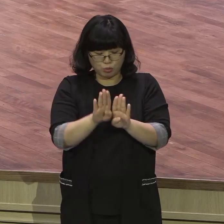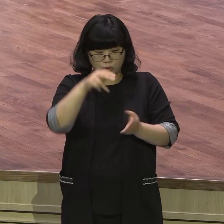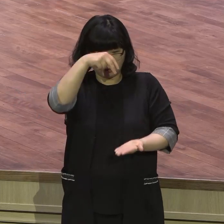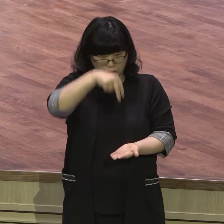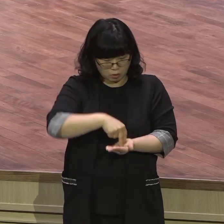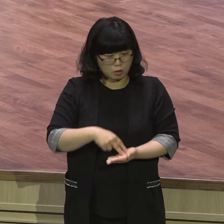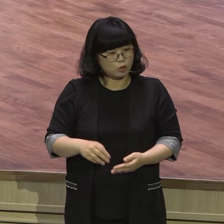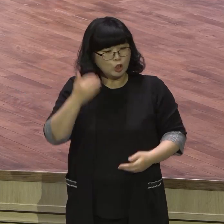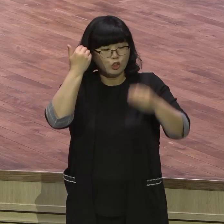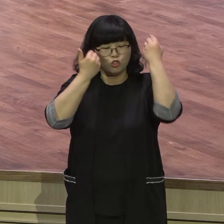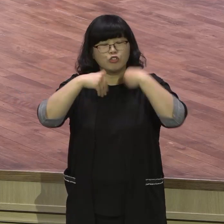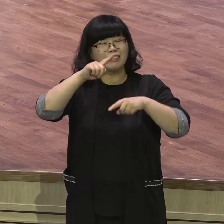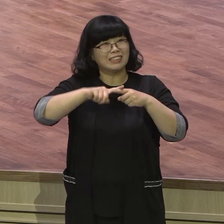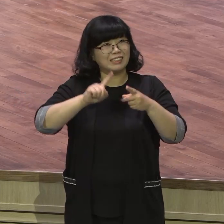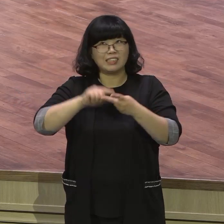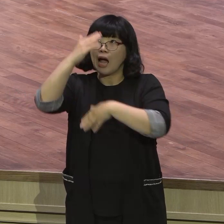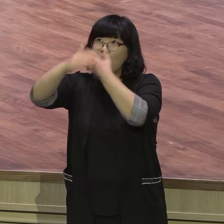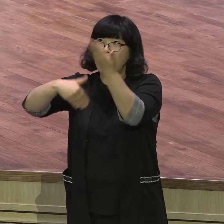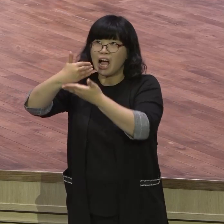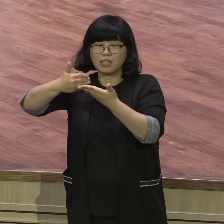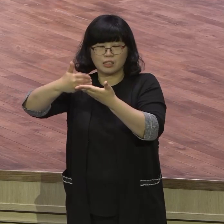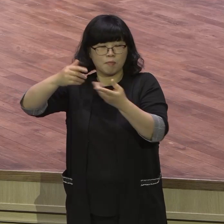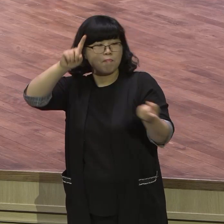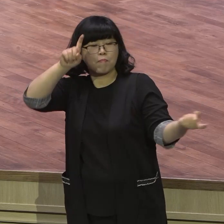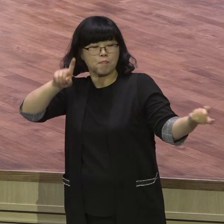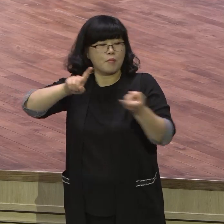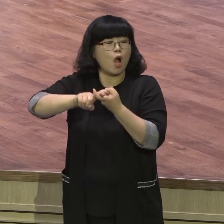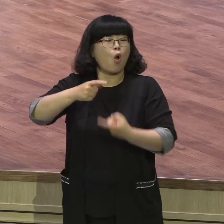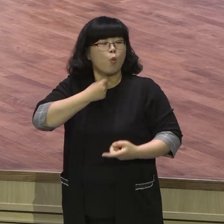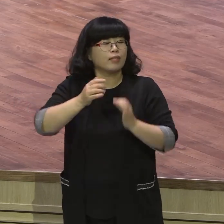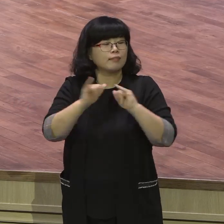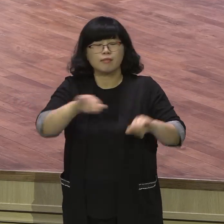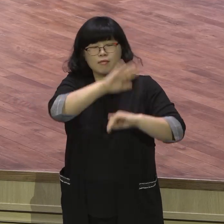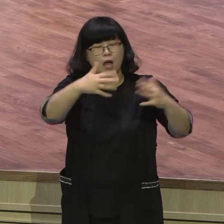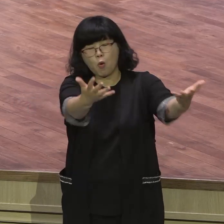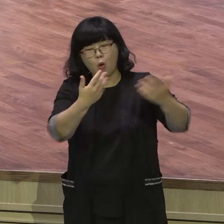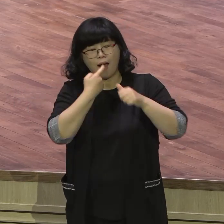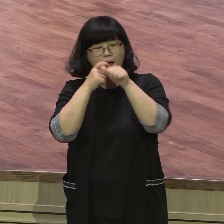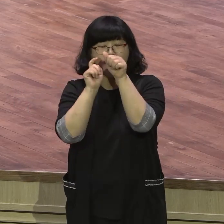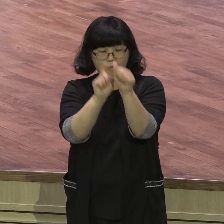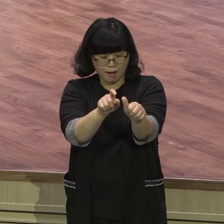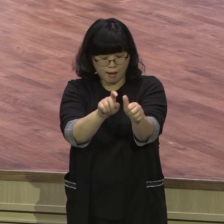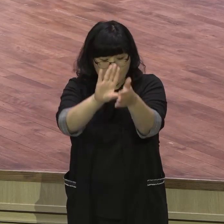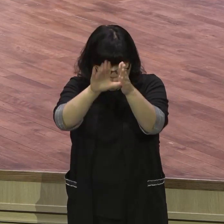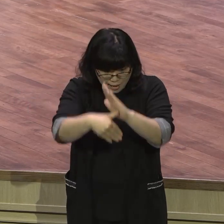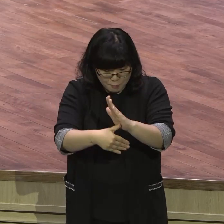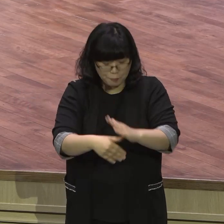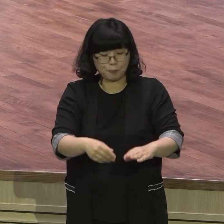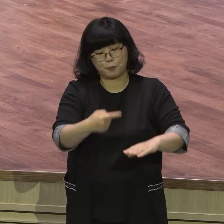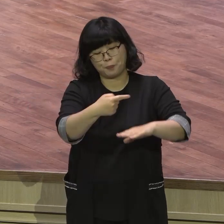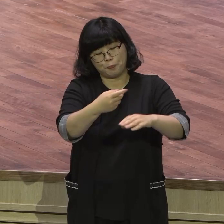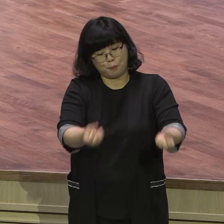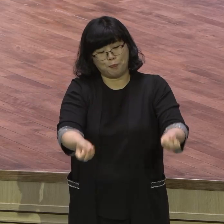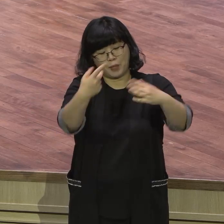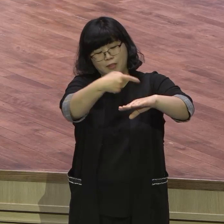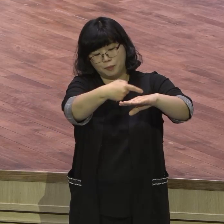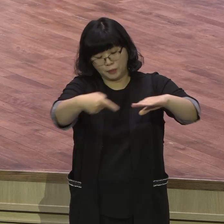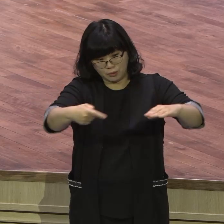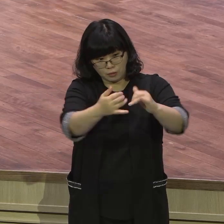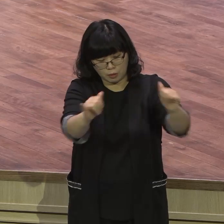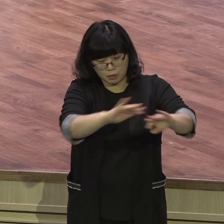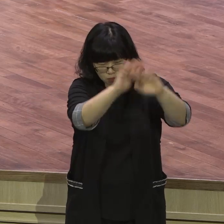누구든지 여호와의 편에 있는 자는 내게로 나오라 하며 내 위 자순이 다 모여 그에게로 가는지라 모세가 그대에 이르되